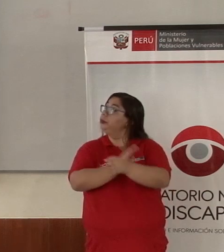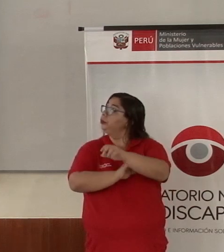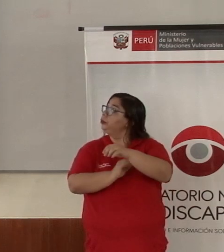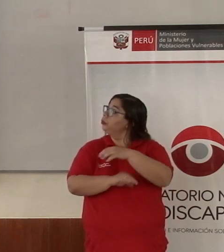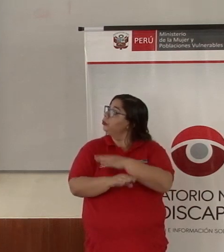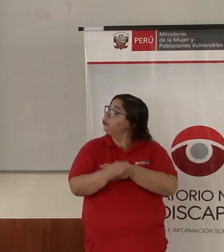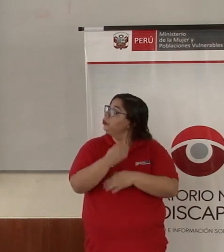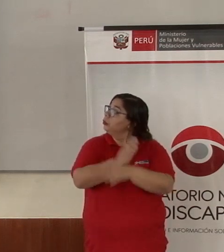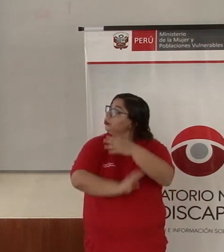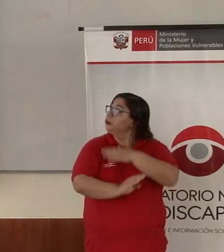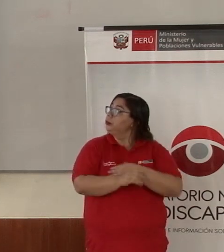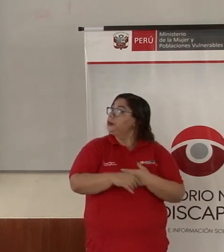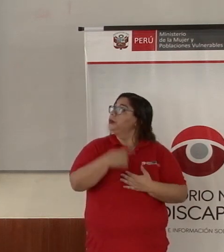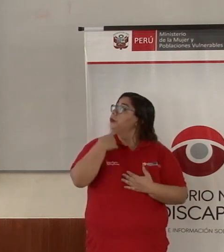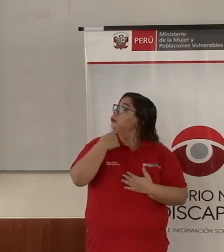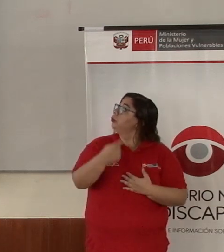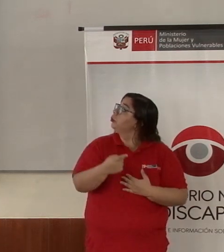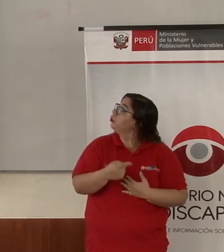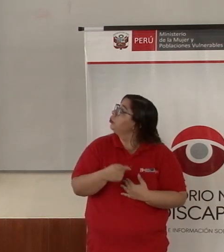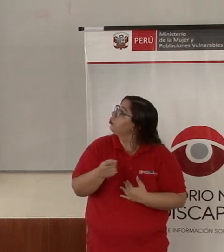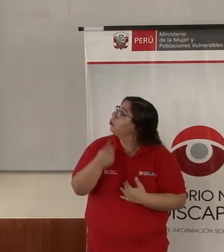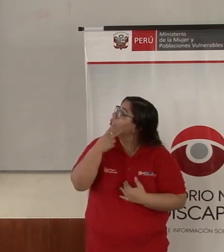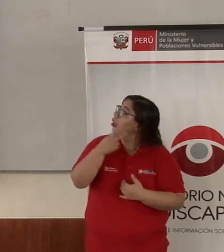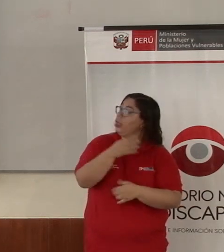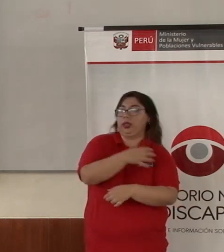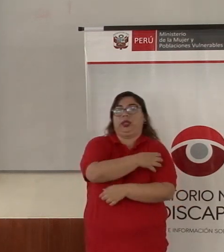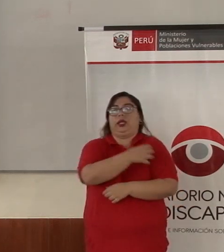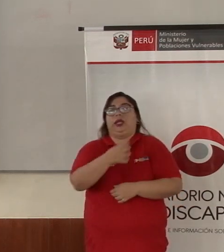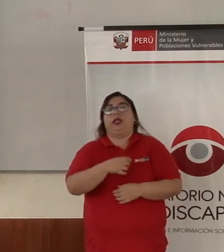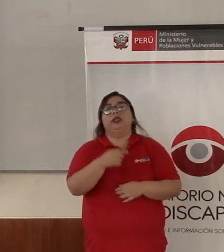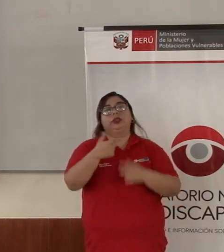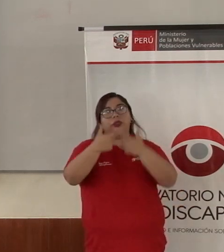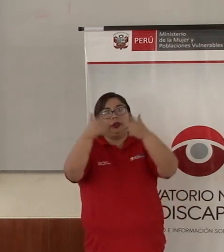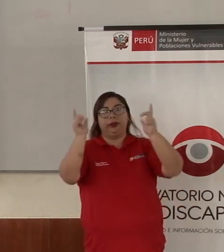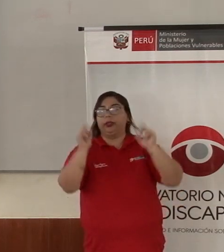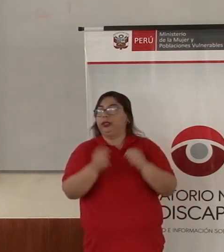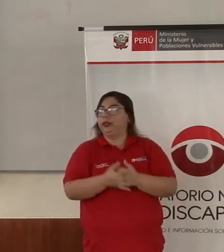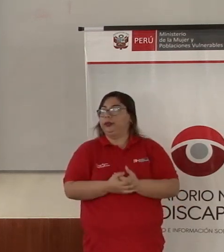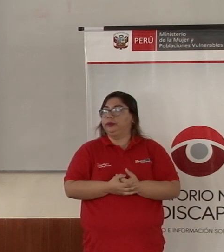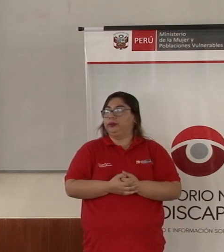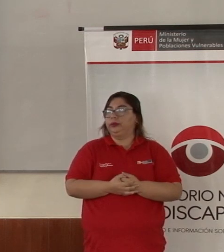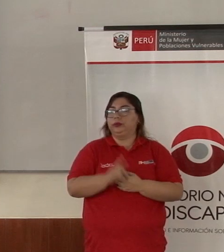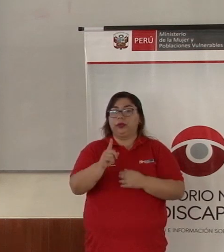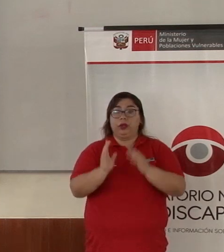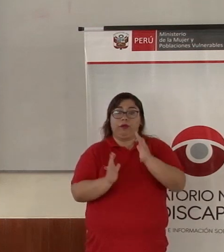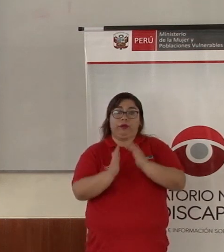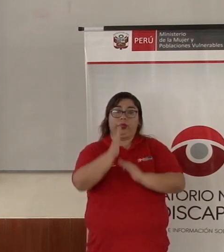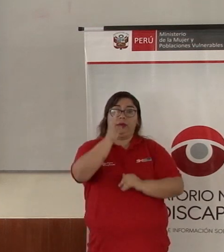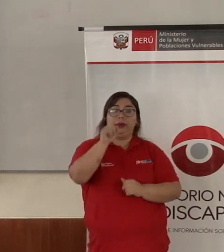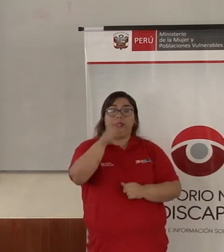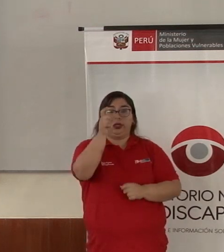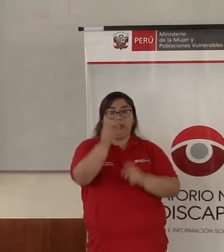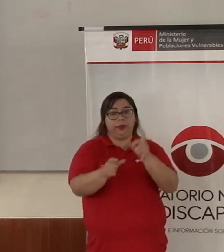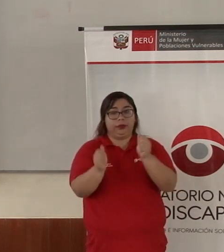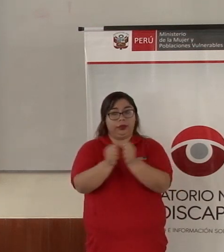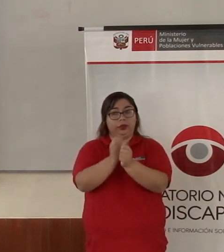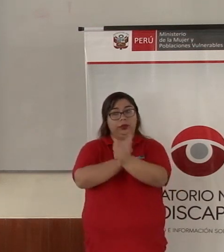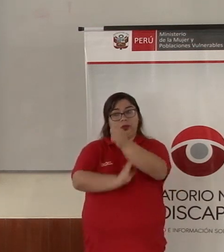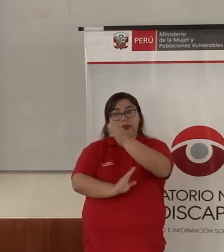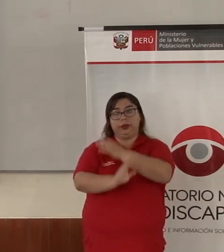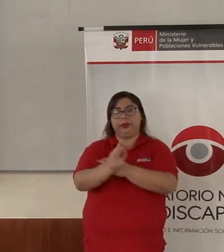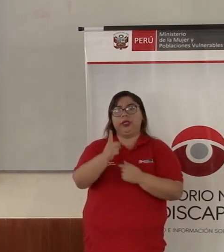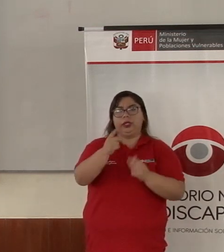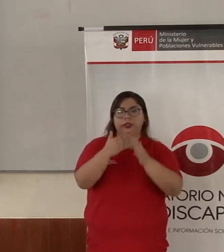se comprometen a asegurar y promover el pleno ejercicio de todos los derechos humanos y las libertades fundamentales de las personas con discapacidad